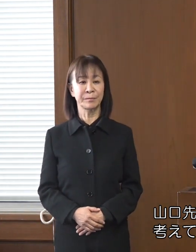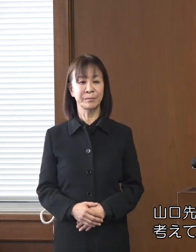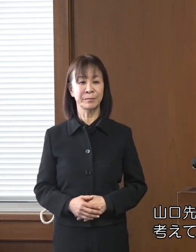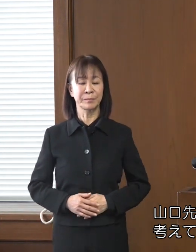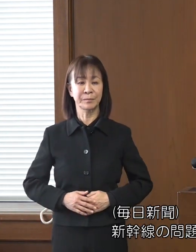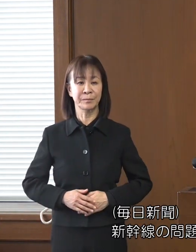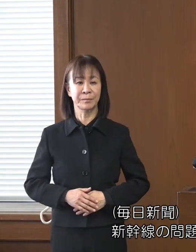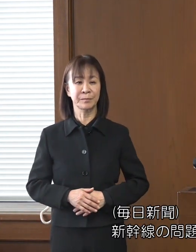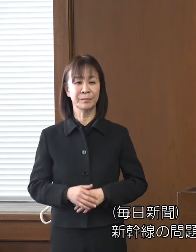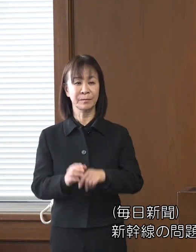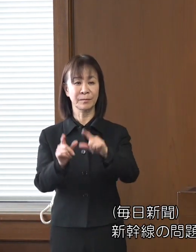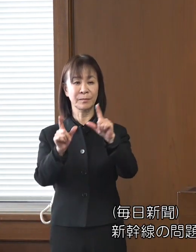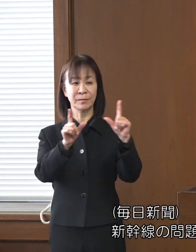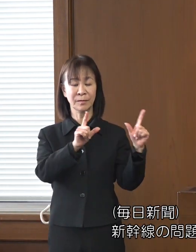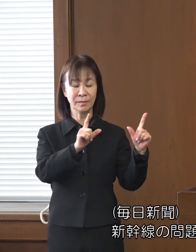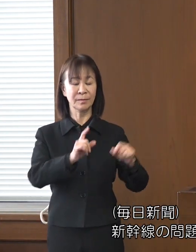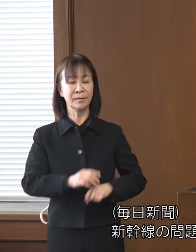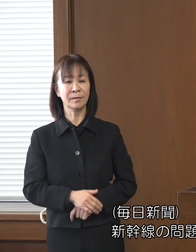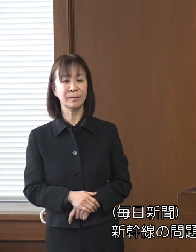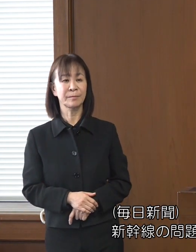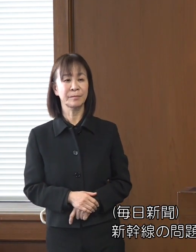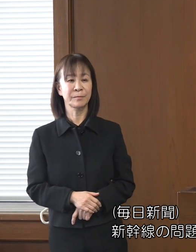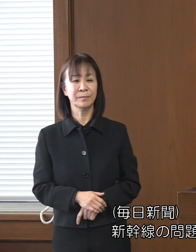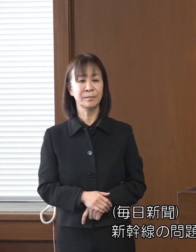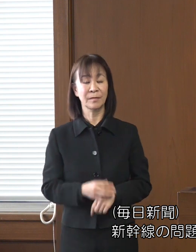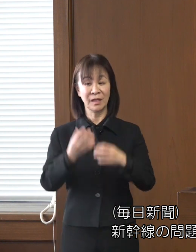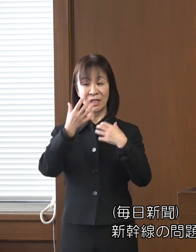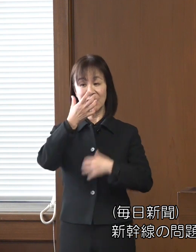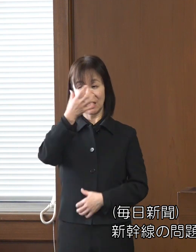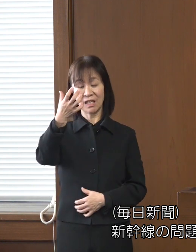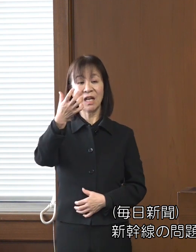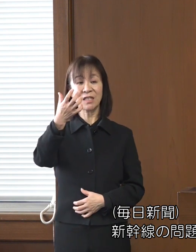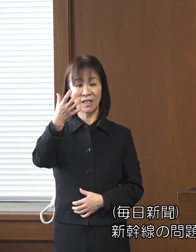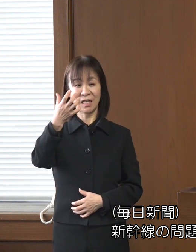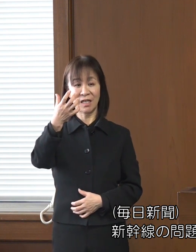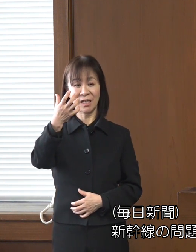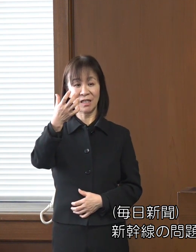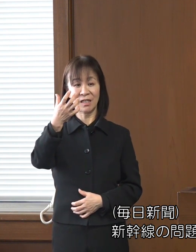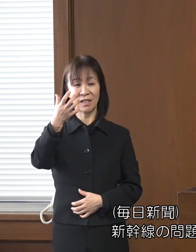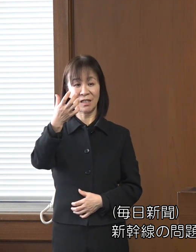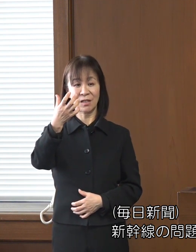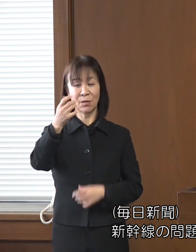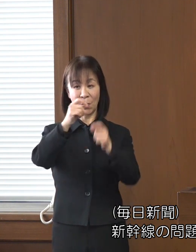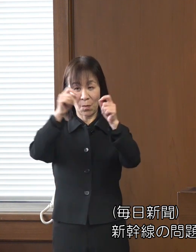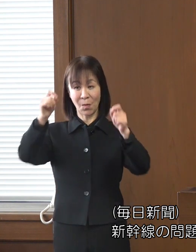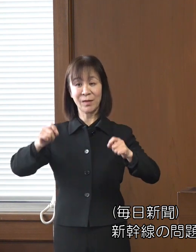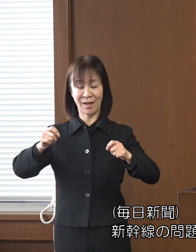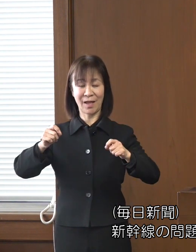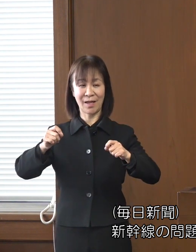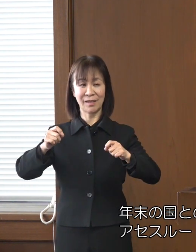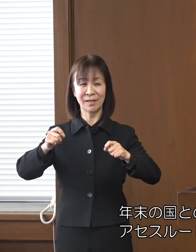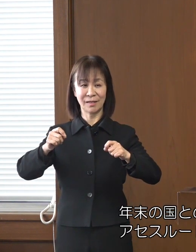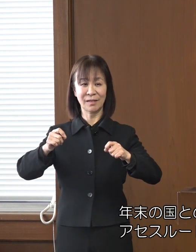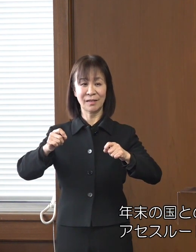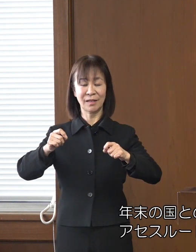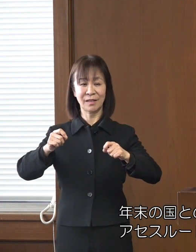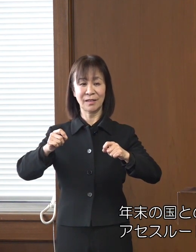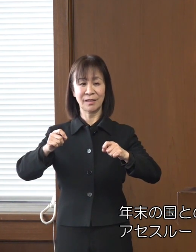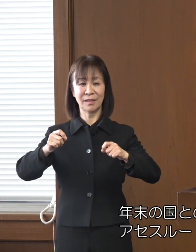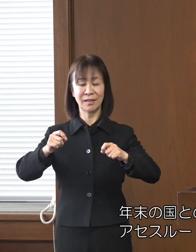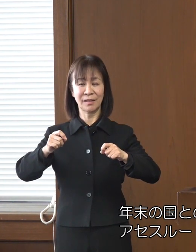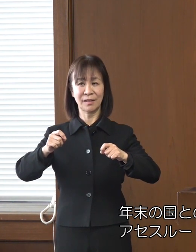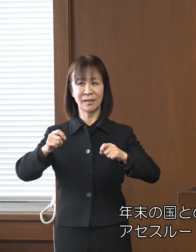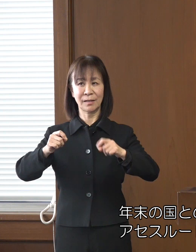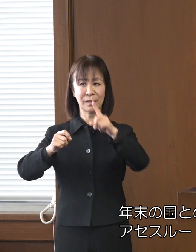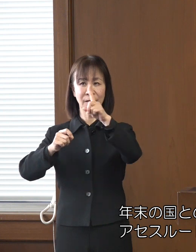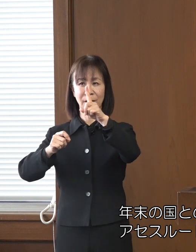はい、毎日新聞の五十嵐です。新幹線 の、 問題についてなんですけども、年末